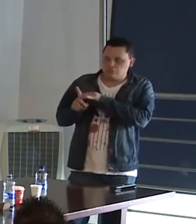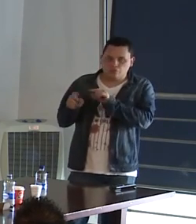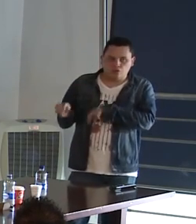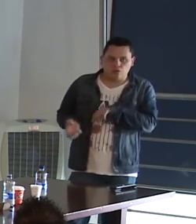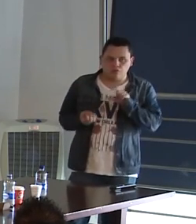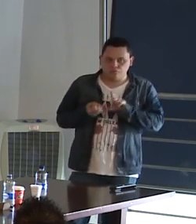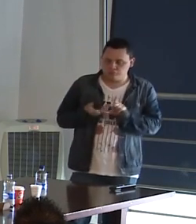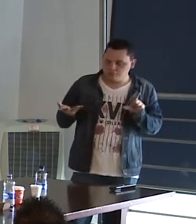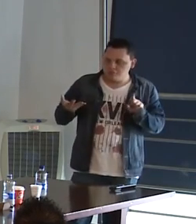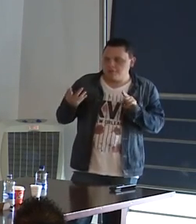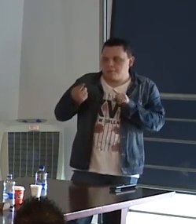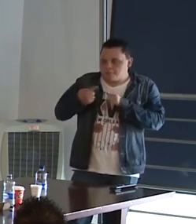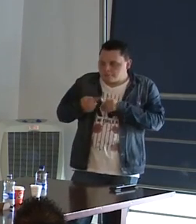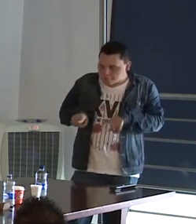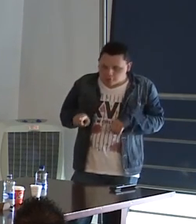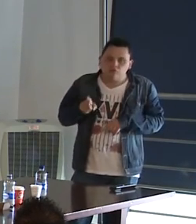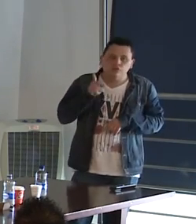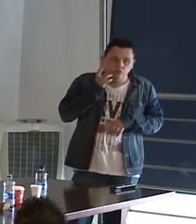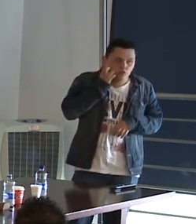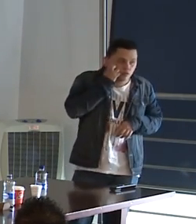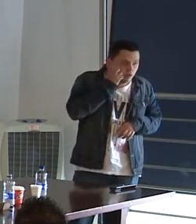popular, pero si es que sí, Raúl,